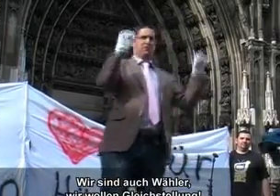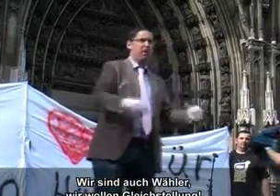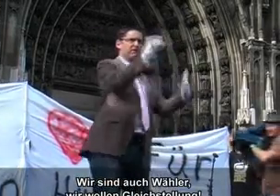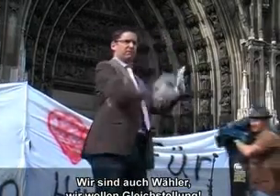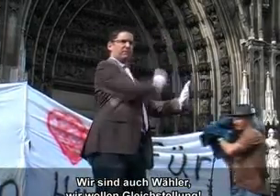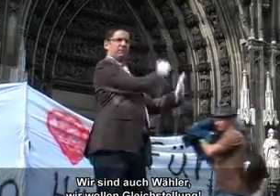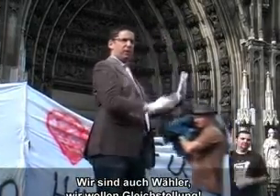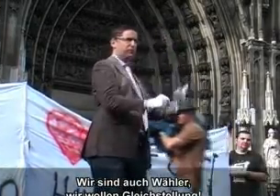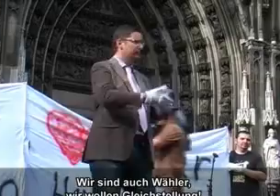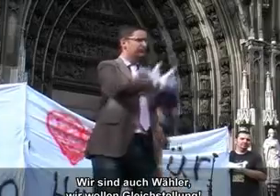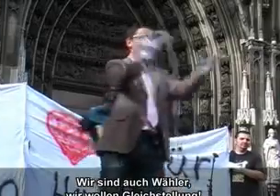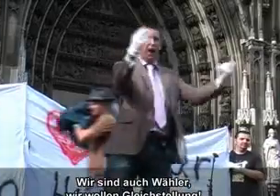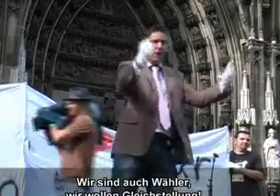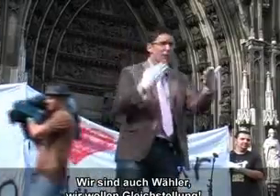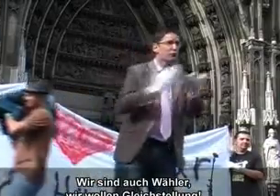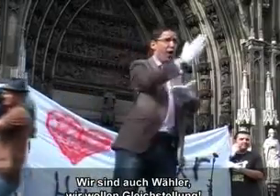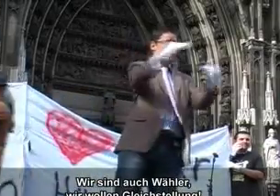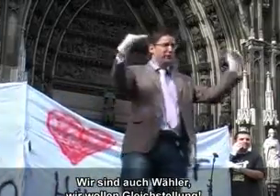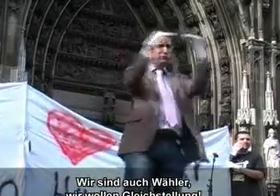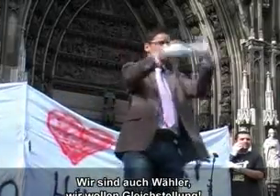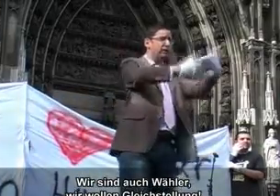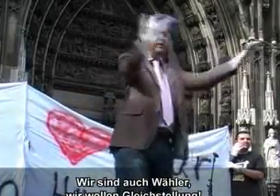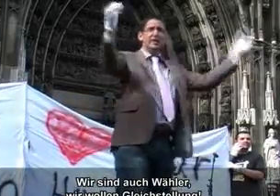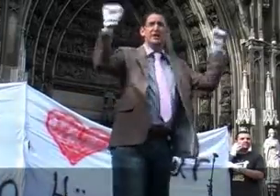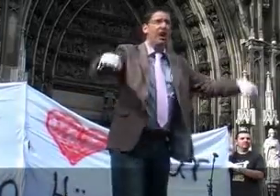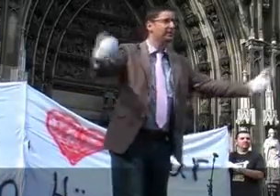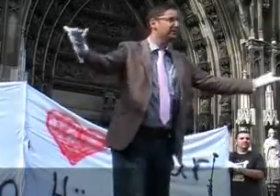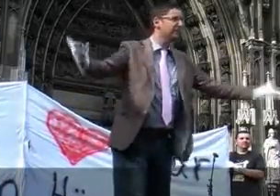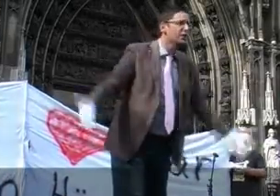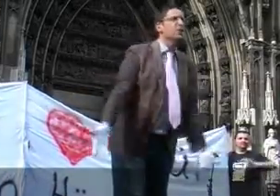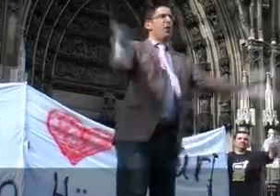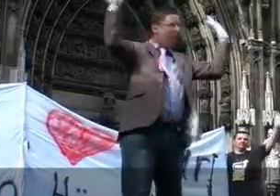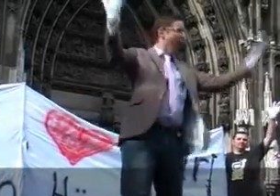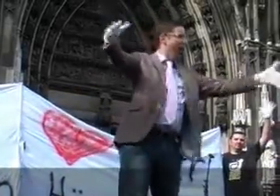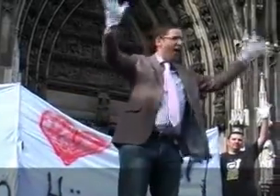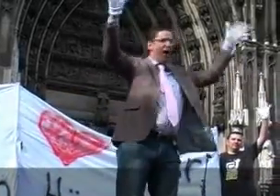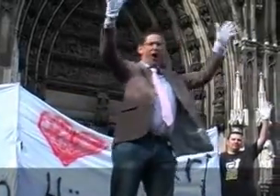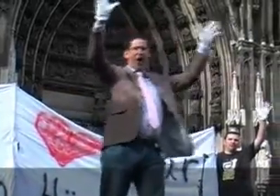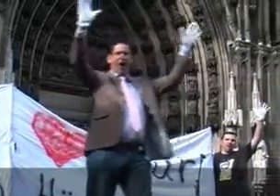Sendungen. Weil wir sind auch Wähler. Wir wollen gleichberechtigten Zugang.